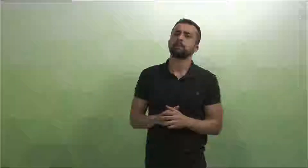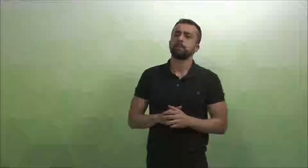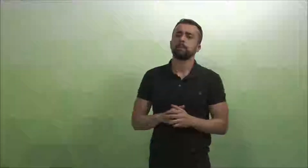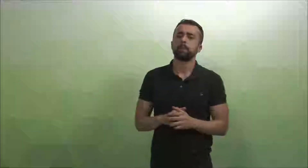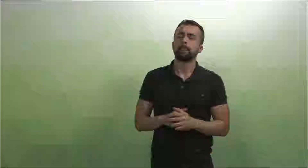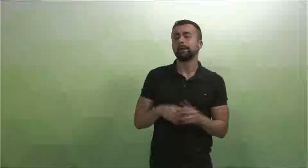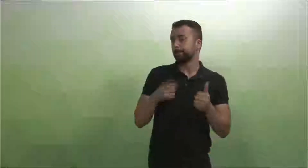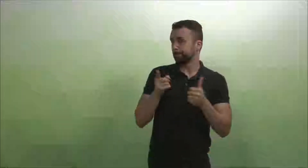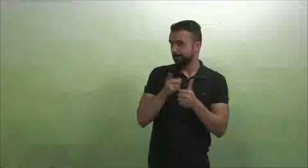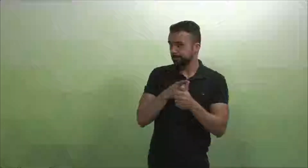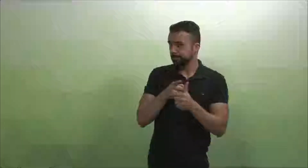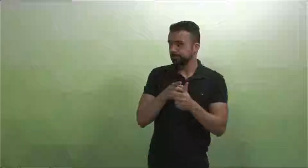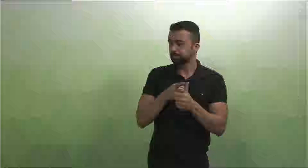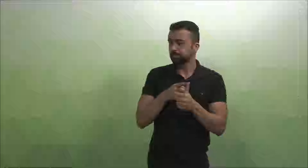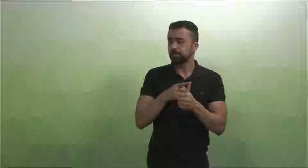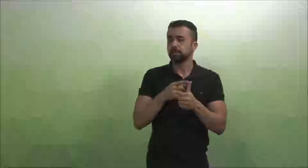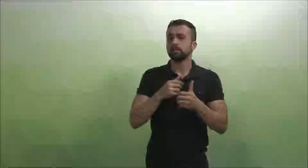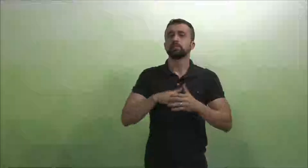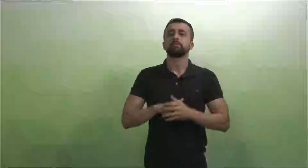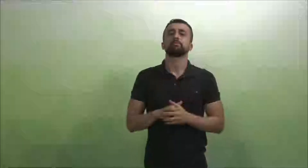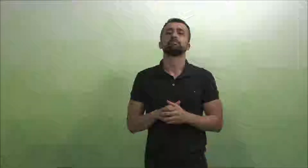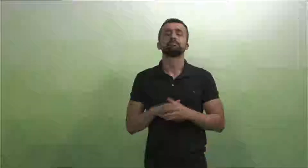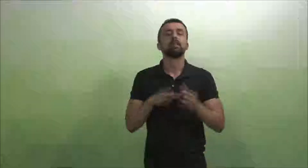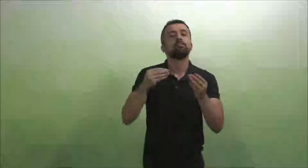têm características, como?